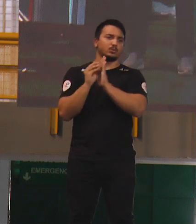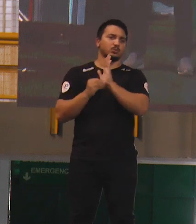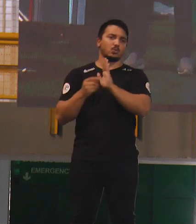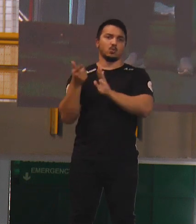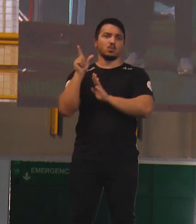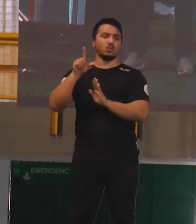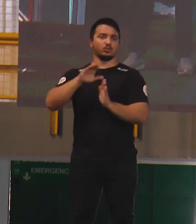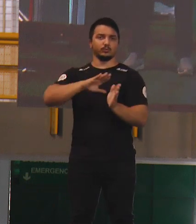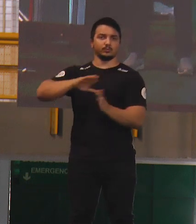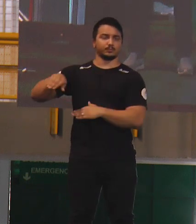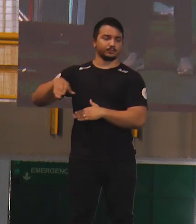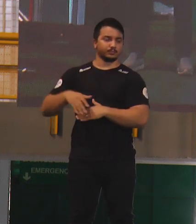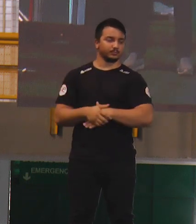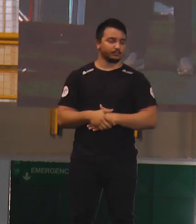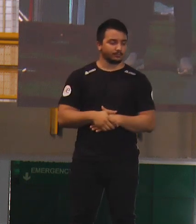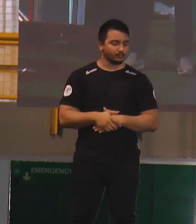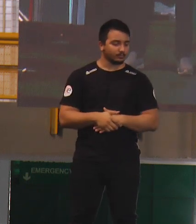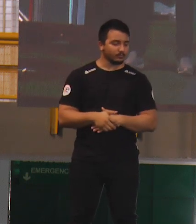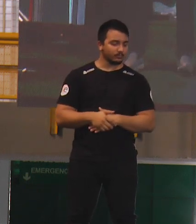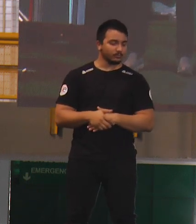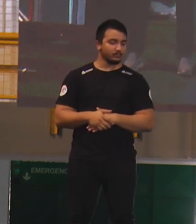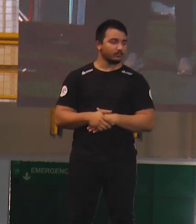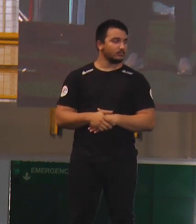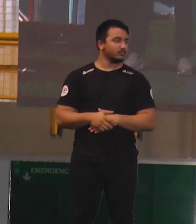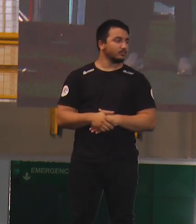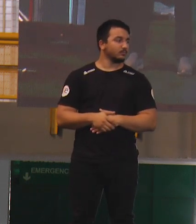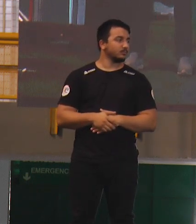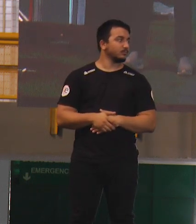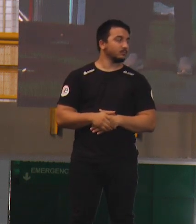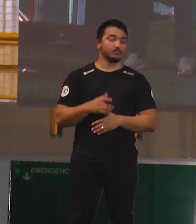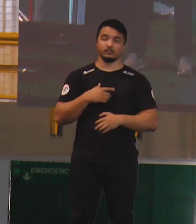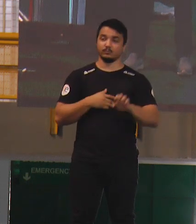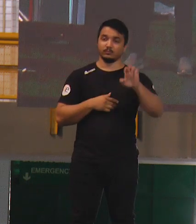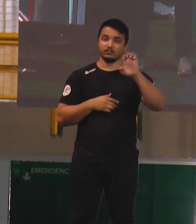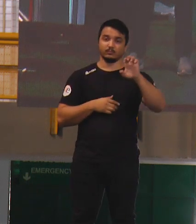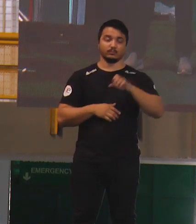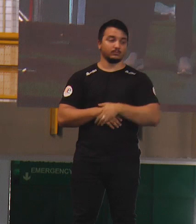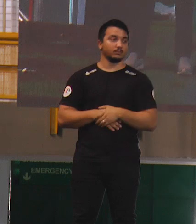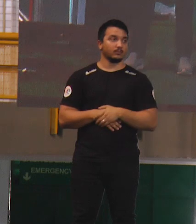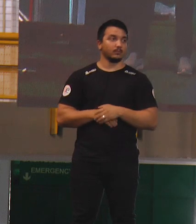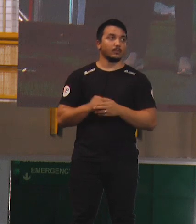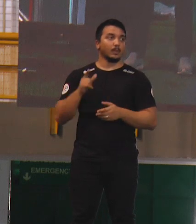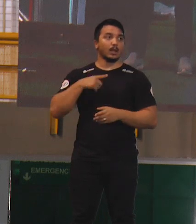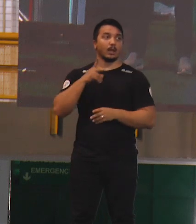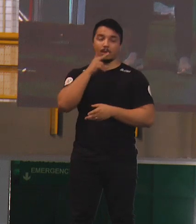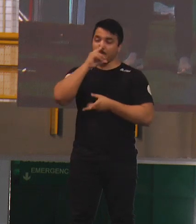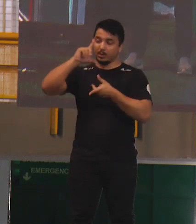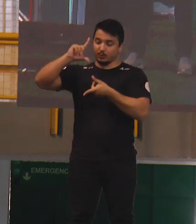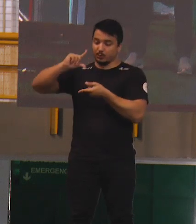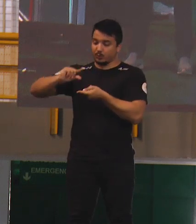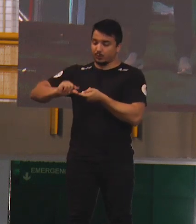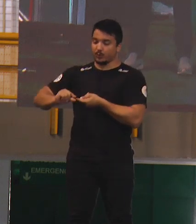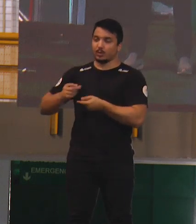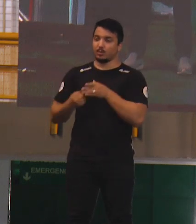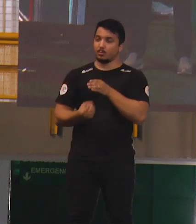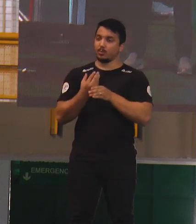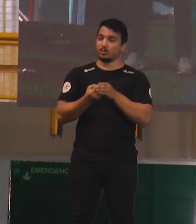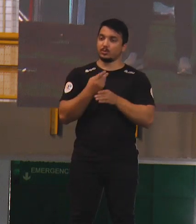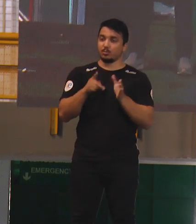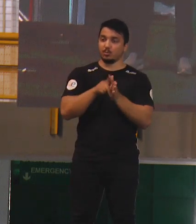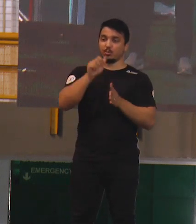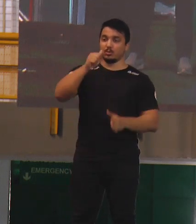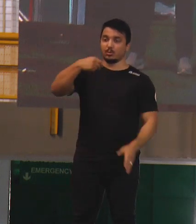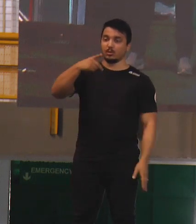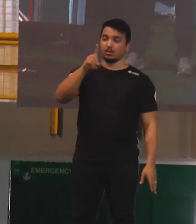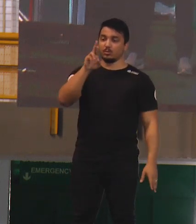tá certo? Muito bem. Item o decréscimo da produção de andrógenos,